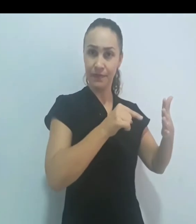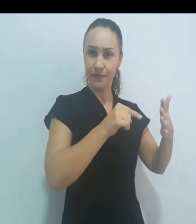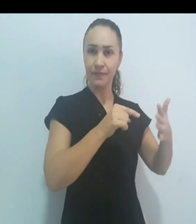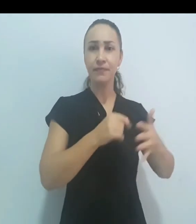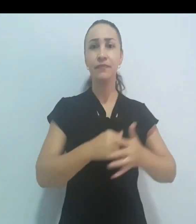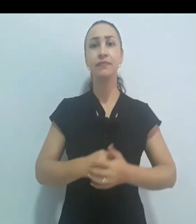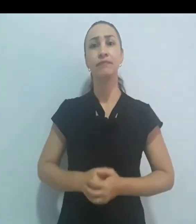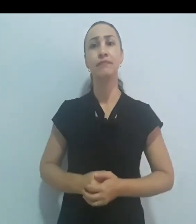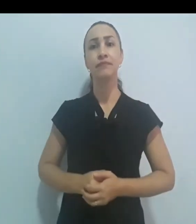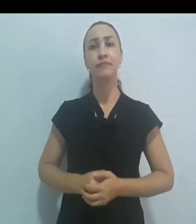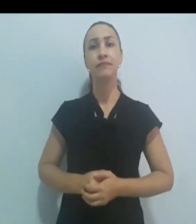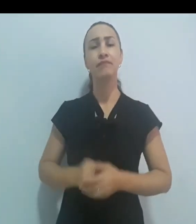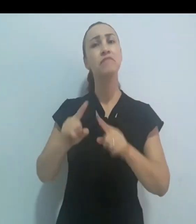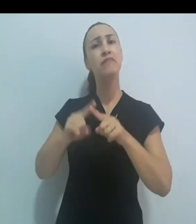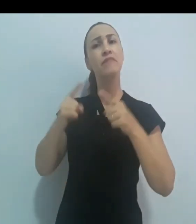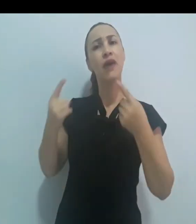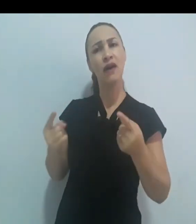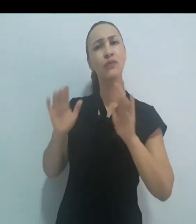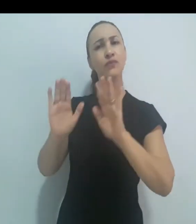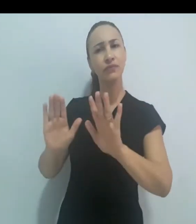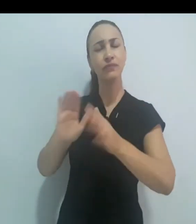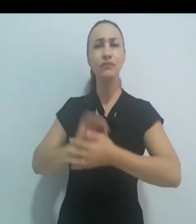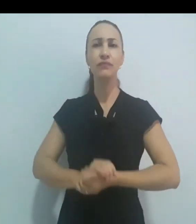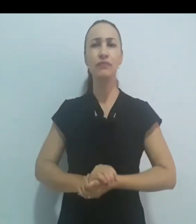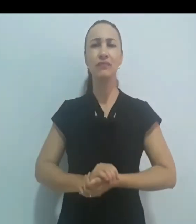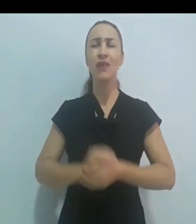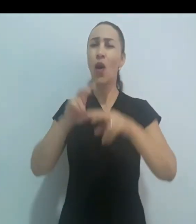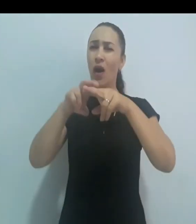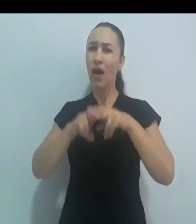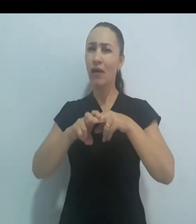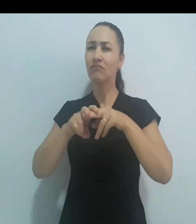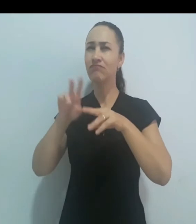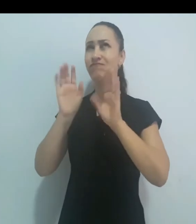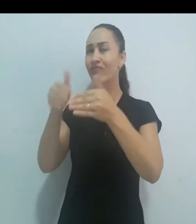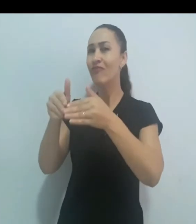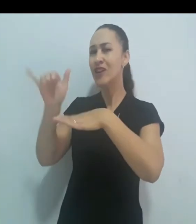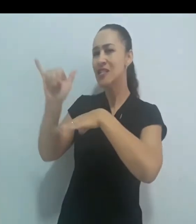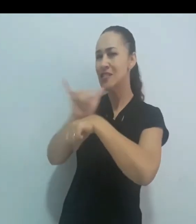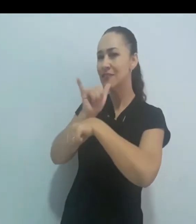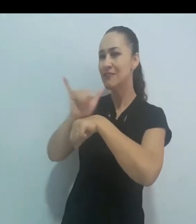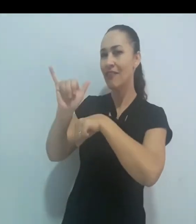a Libras. Só que por uma questão